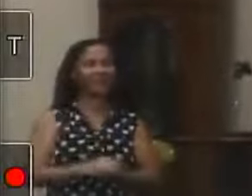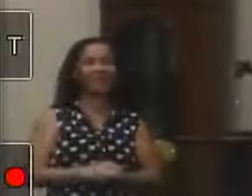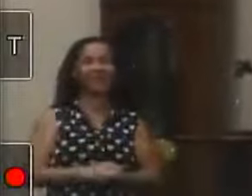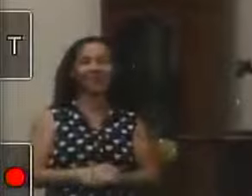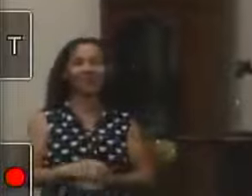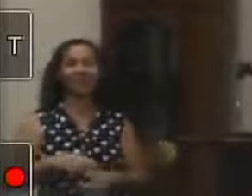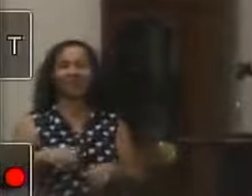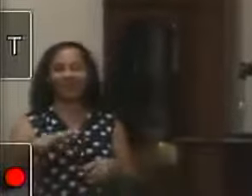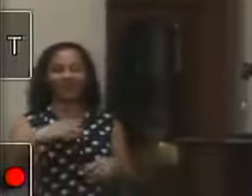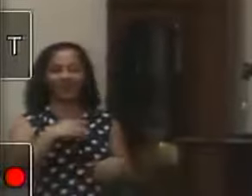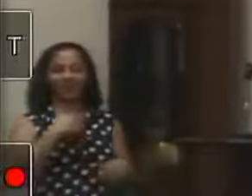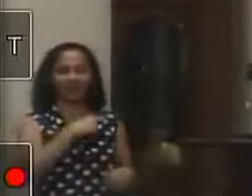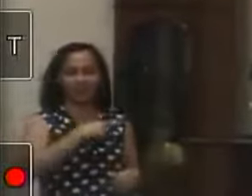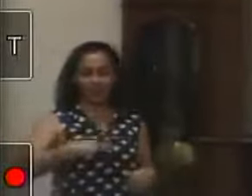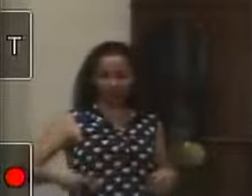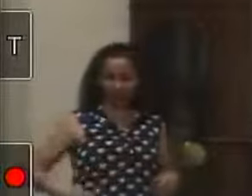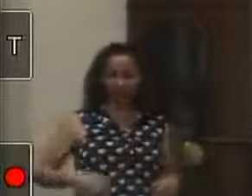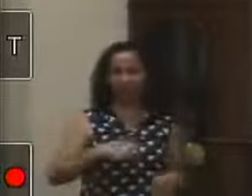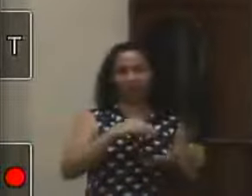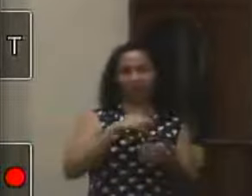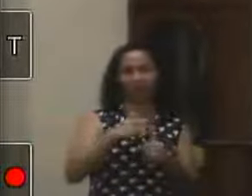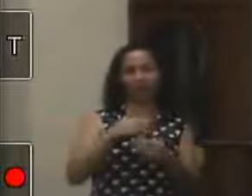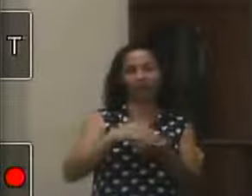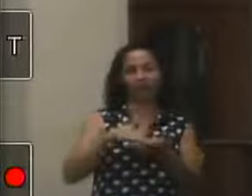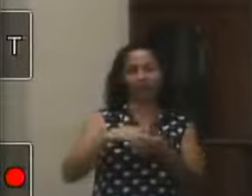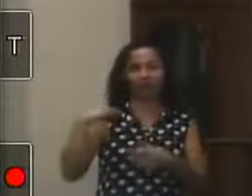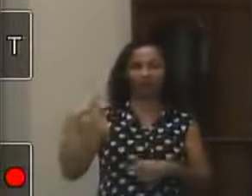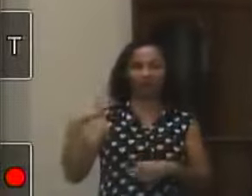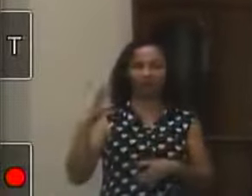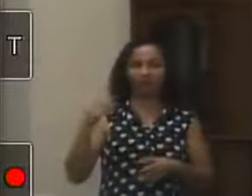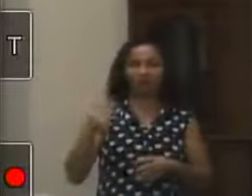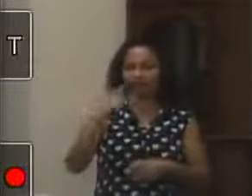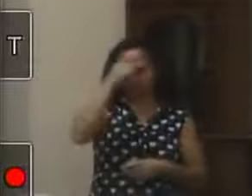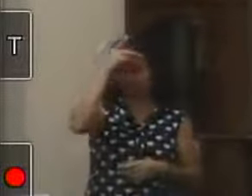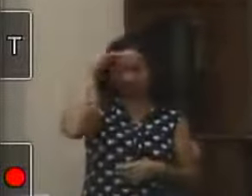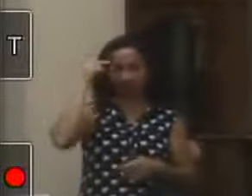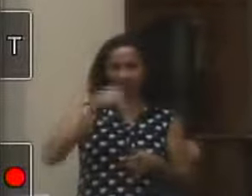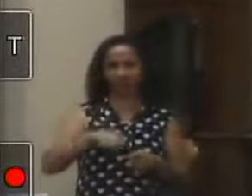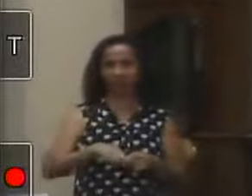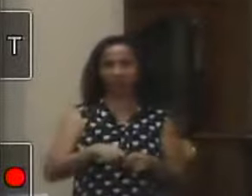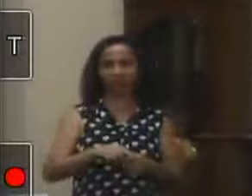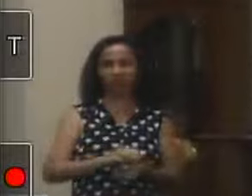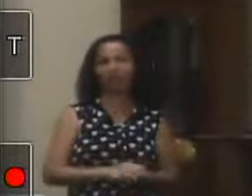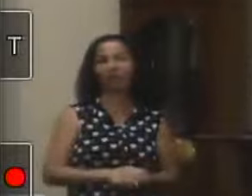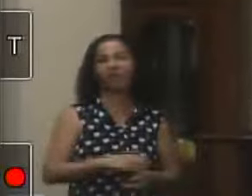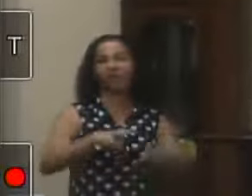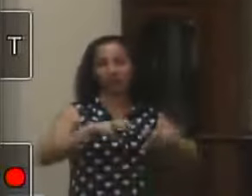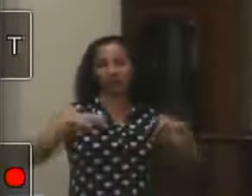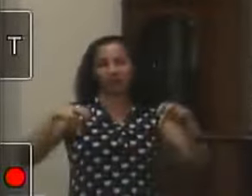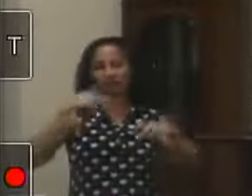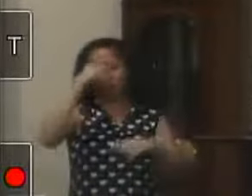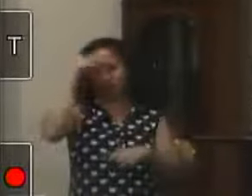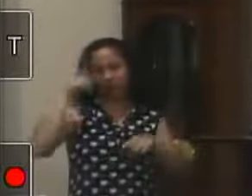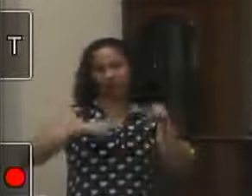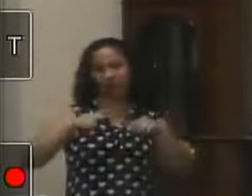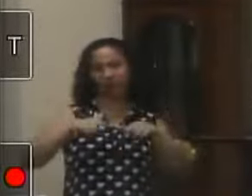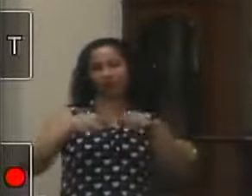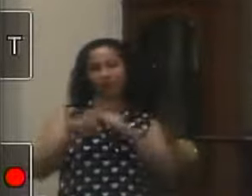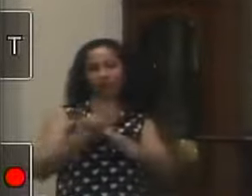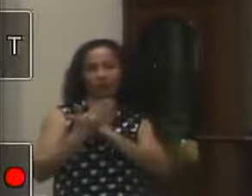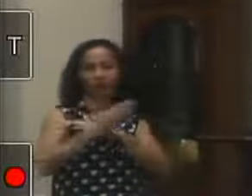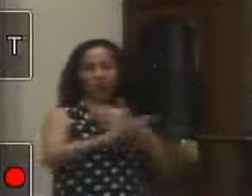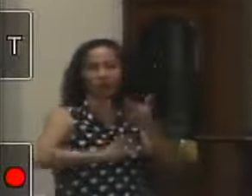Boa noite, mesa, senhores vereadores, senhoras vereadoras, servidores da casa que nos assistem aqui